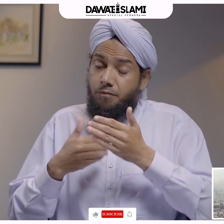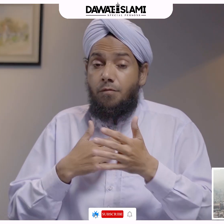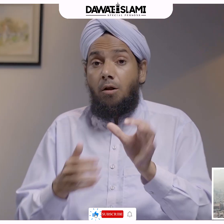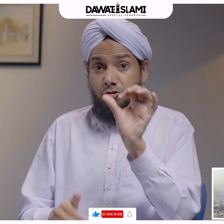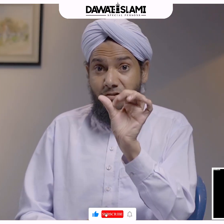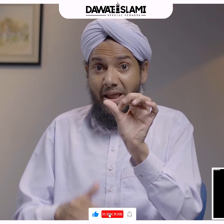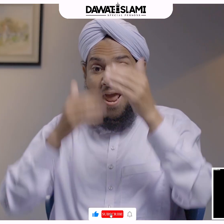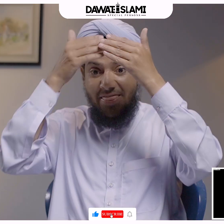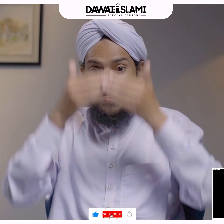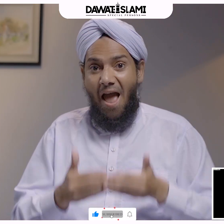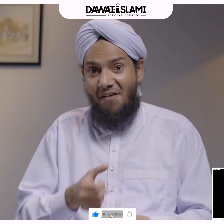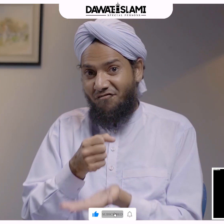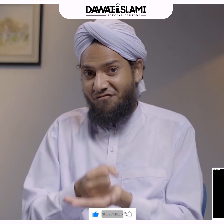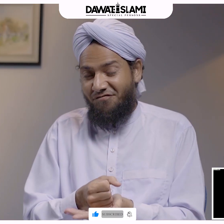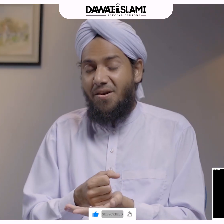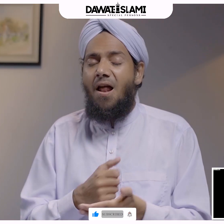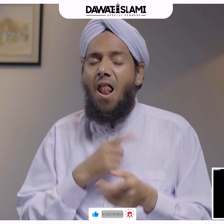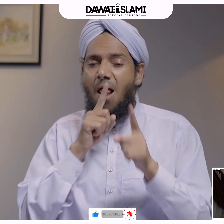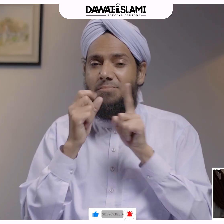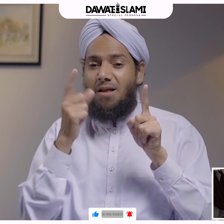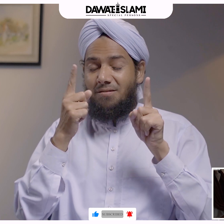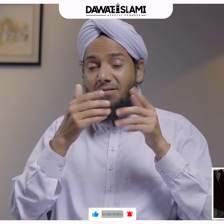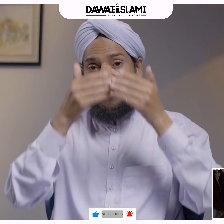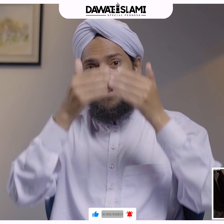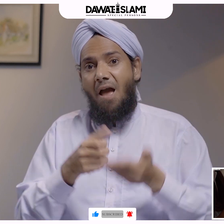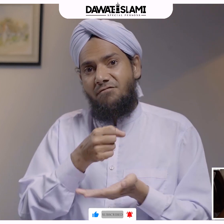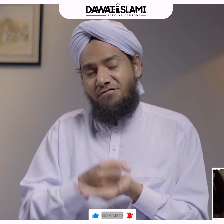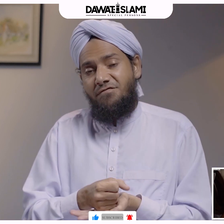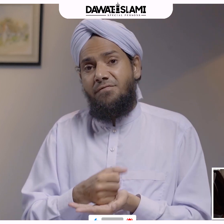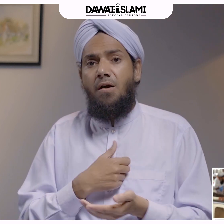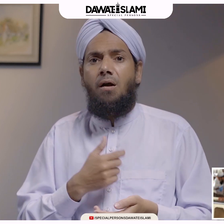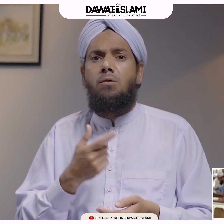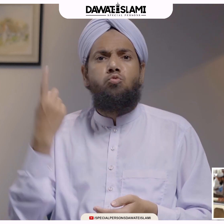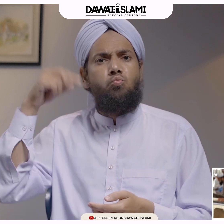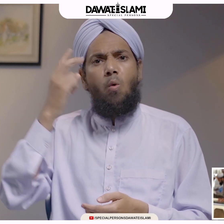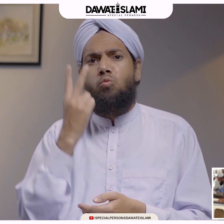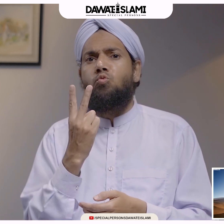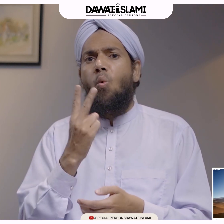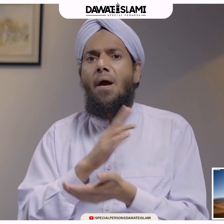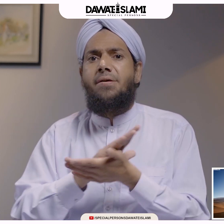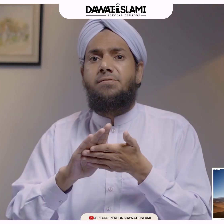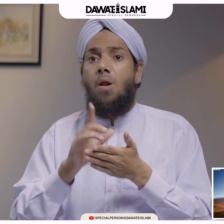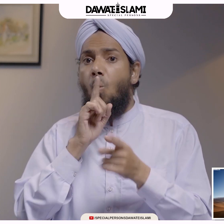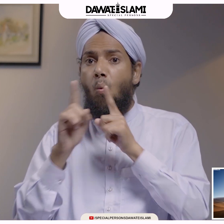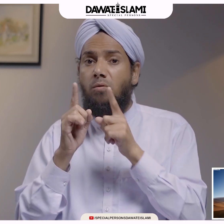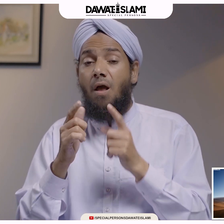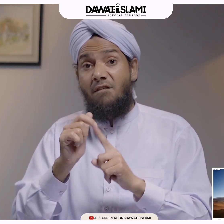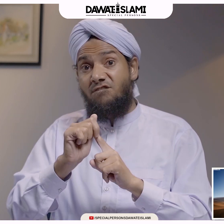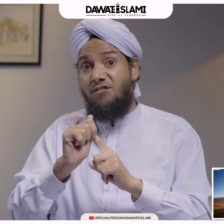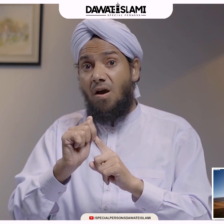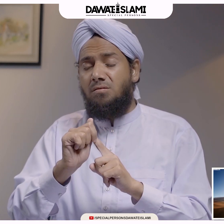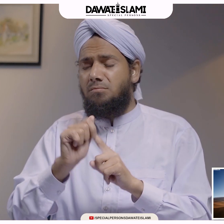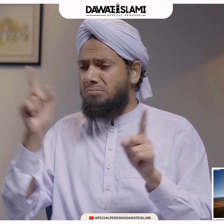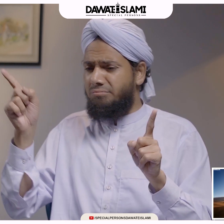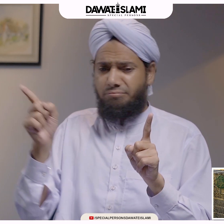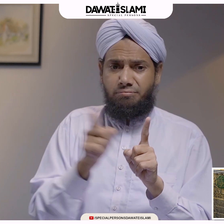فرمایا کرتے تھے۔ نمبر 6، اعتکاف، ماہ رمضان کی ایک خاص عبادت اعتکاف ہے۔ سن 2 ہجری میں روزے کی فرضیت